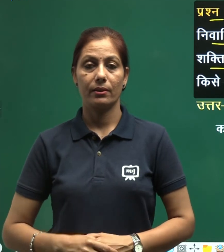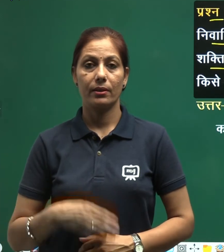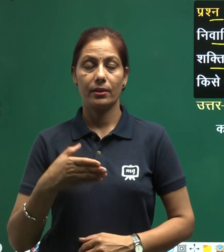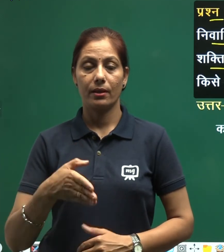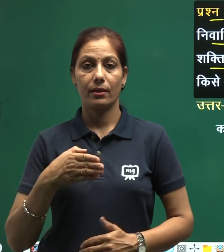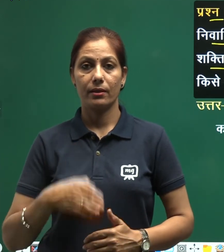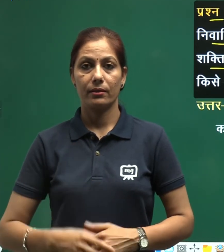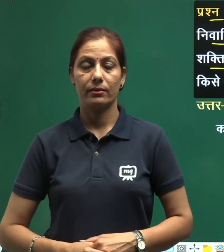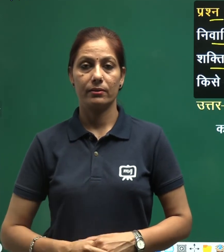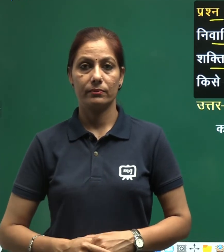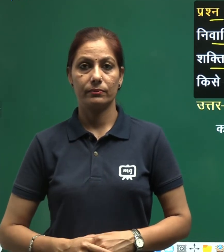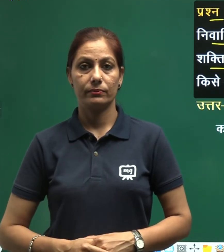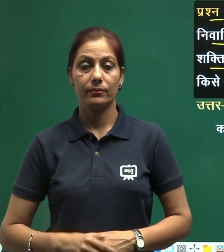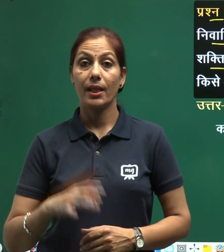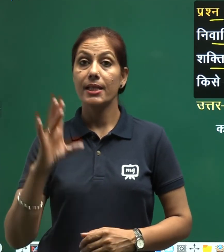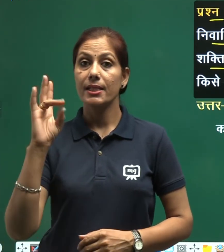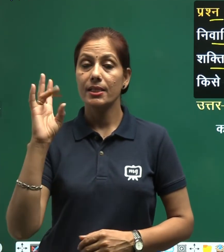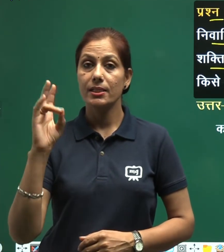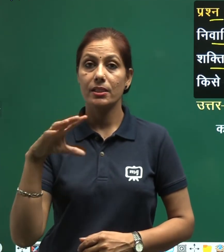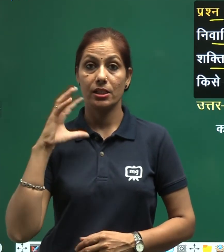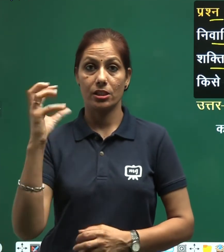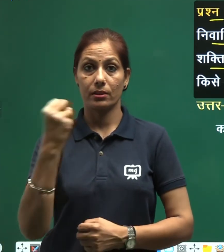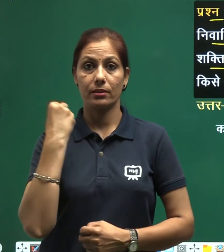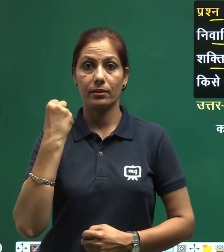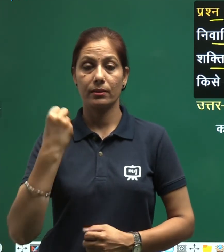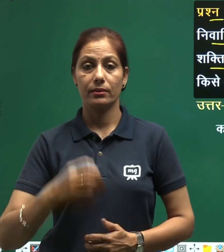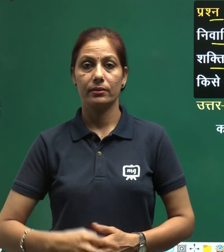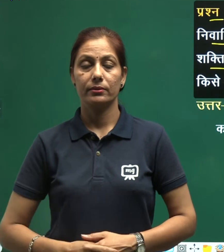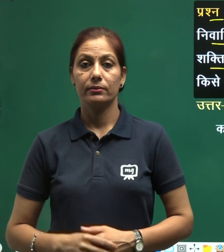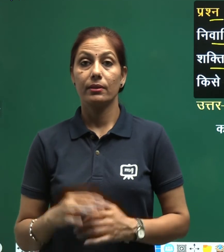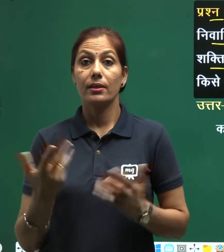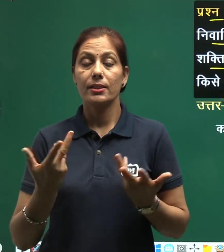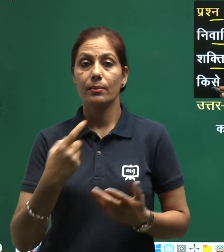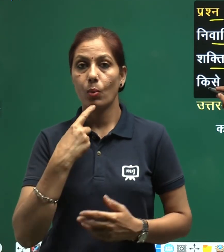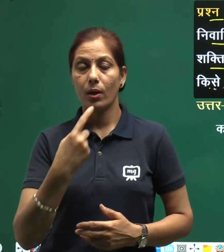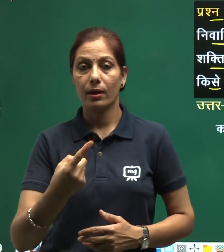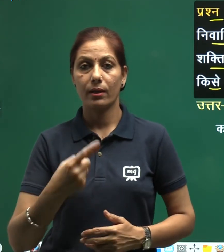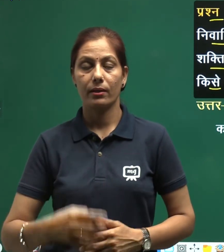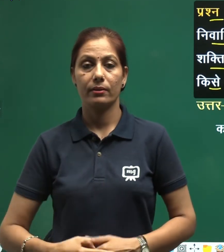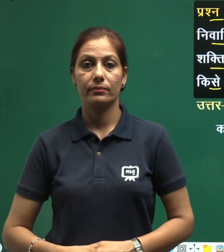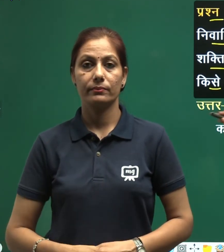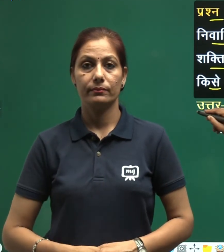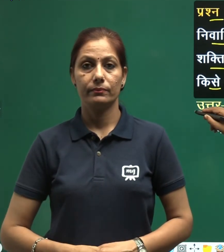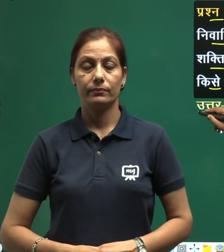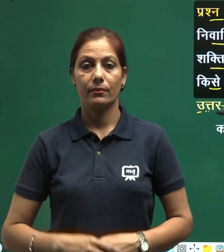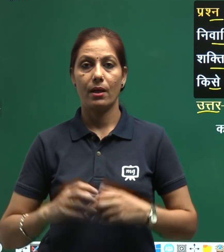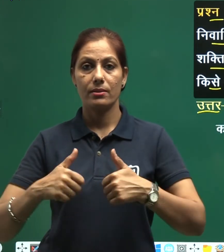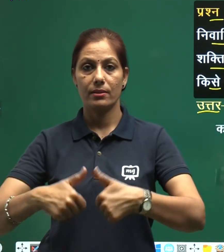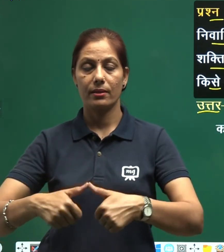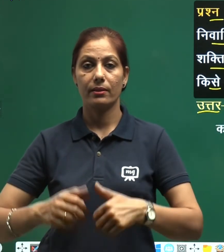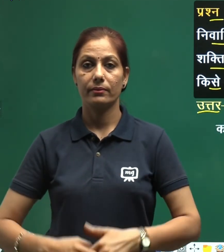यहां तीसरी शक्ति किसे कहा गया है? उत्तर